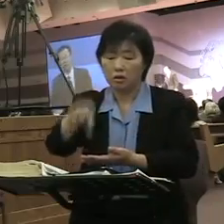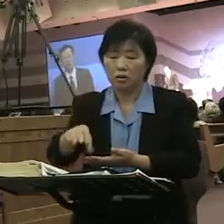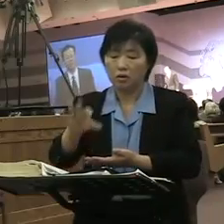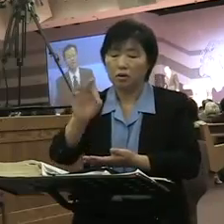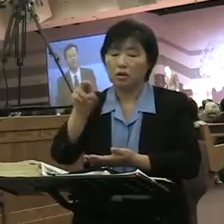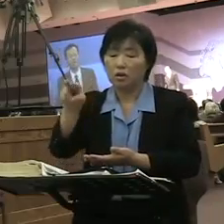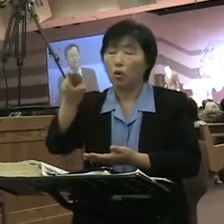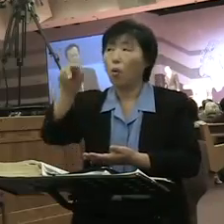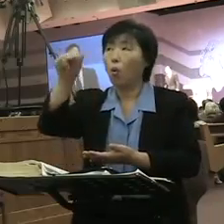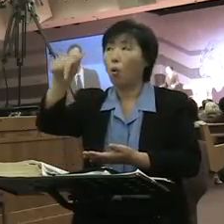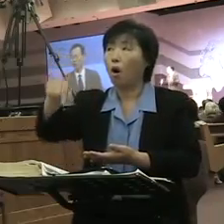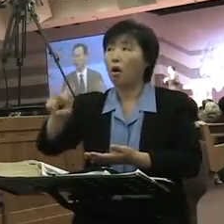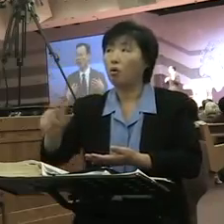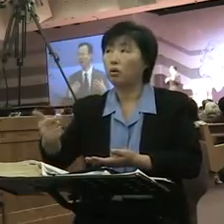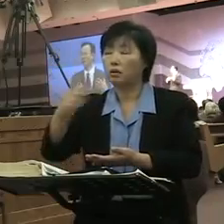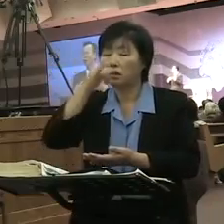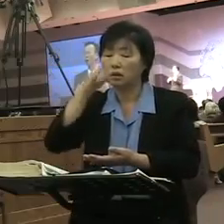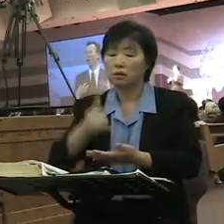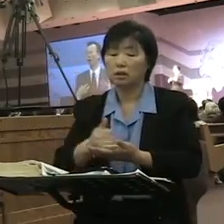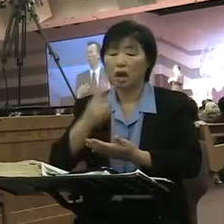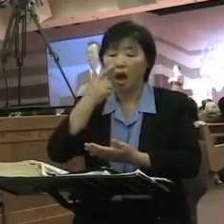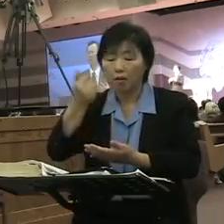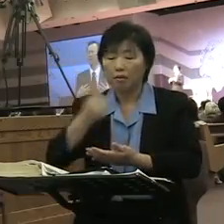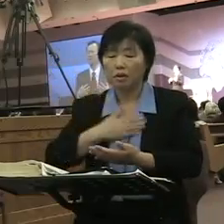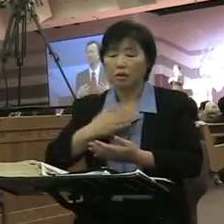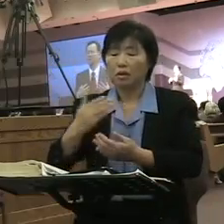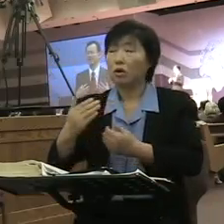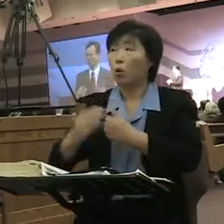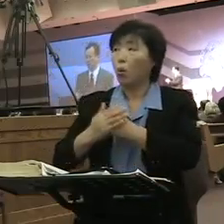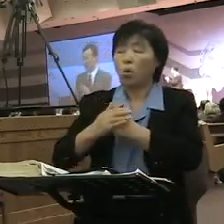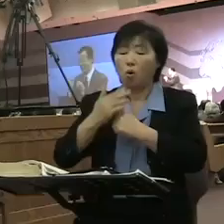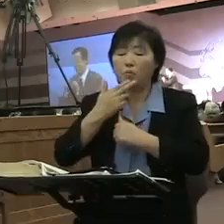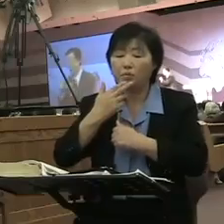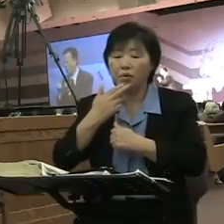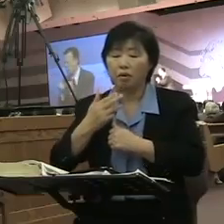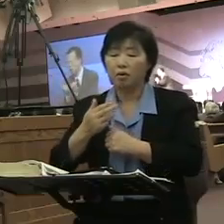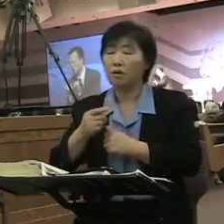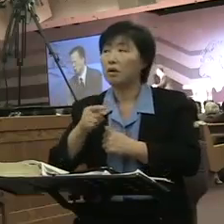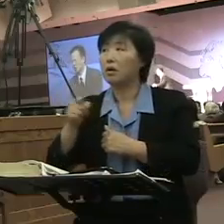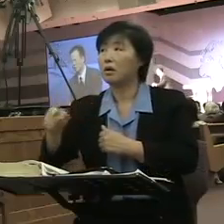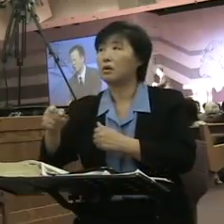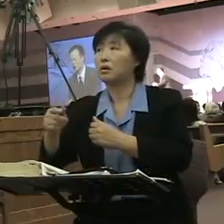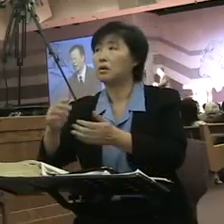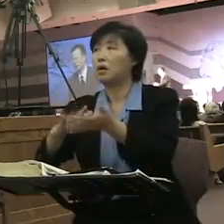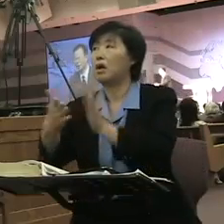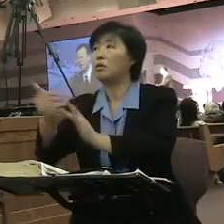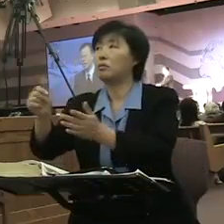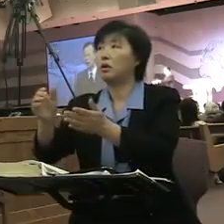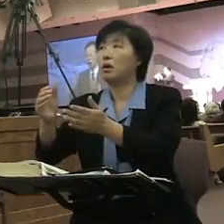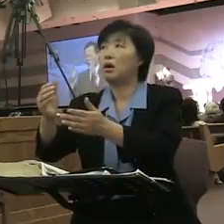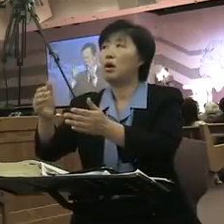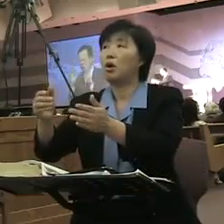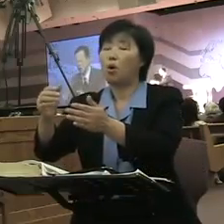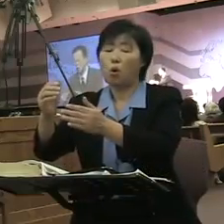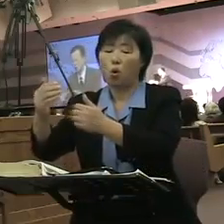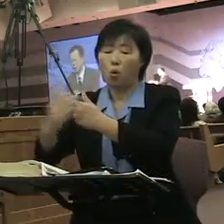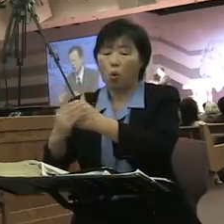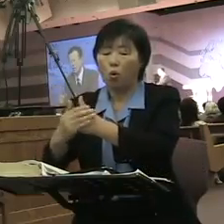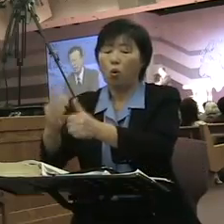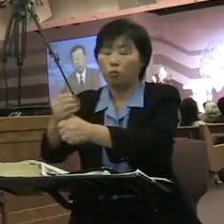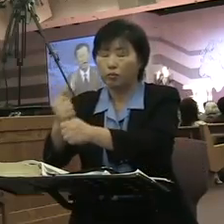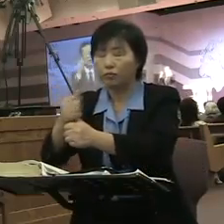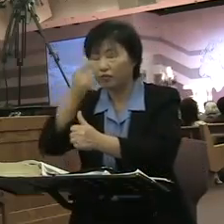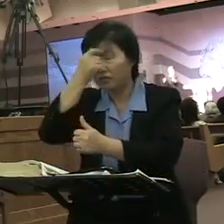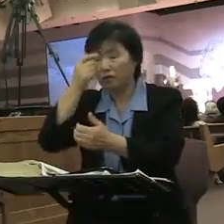있습니다. 아버지, 저에게는 공로가 없어요. 그러나 이분의 공로 붙잡고 기도합니다. 저 영혼을